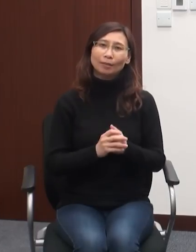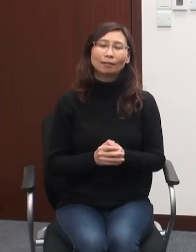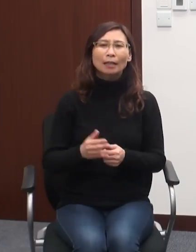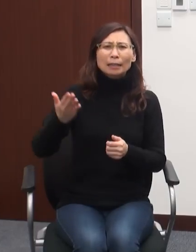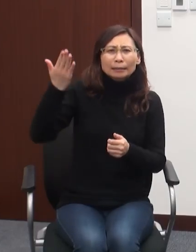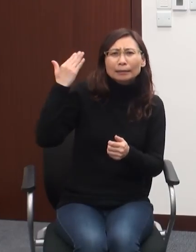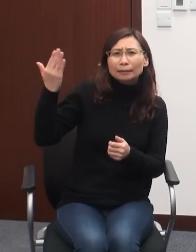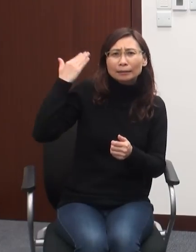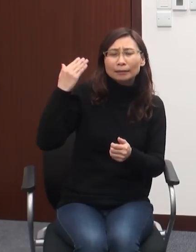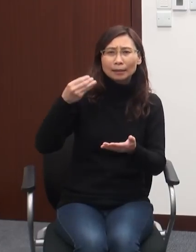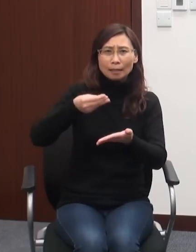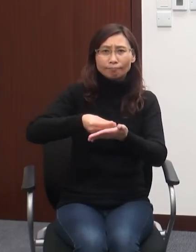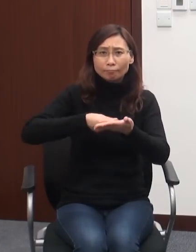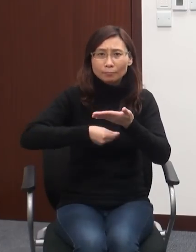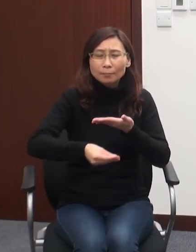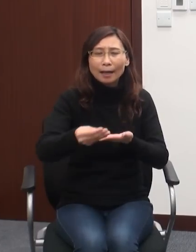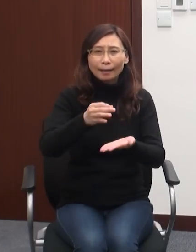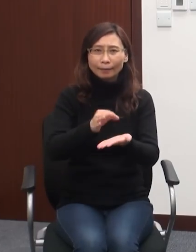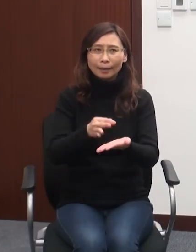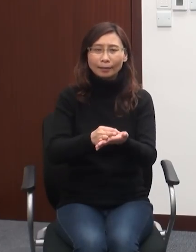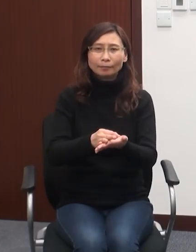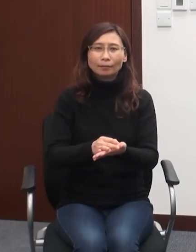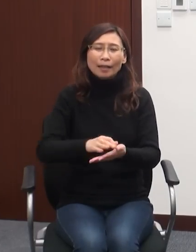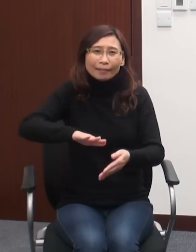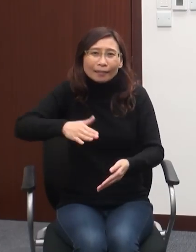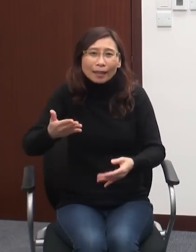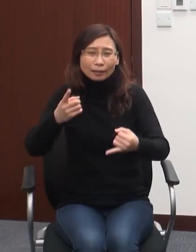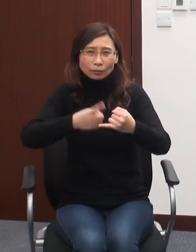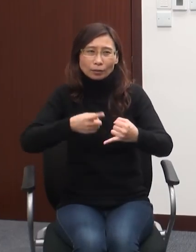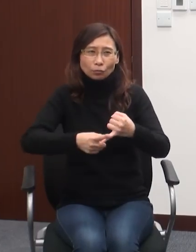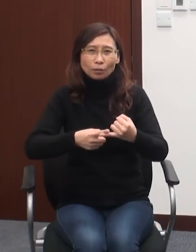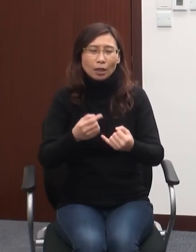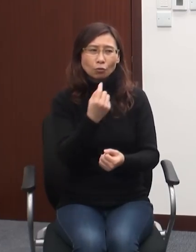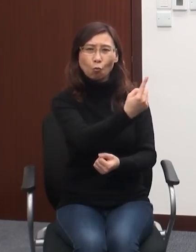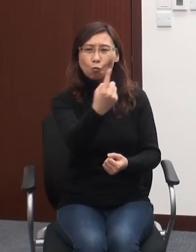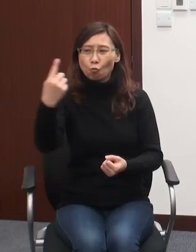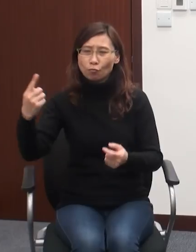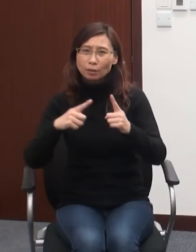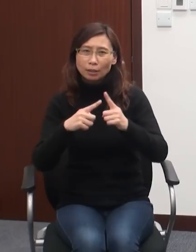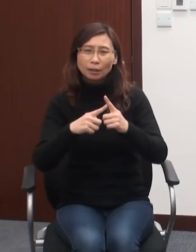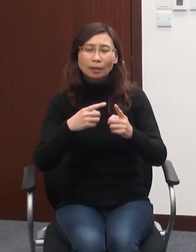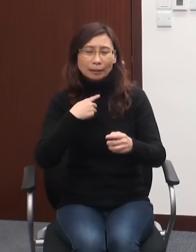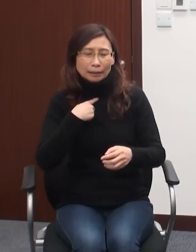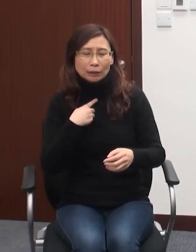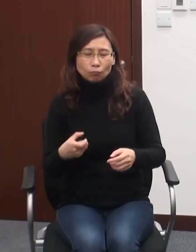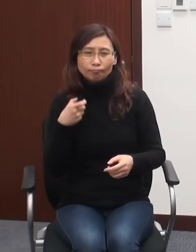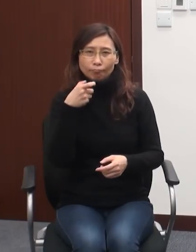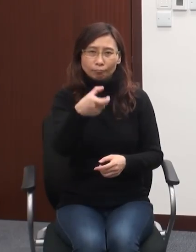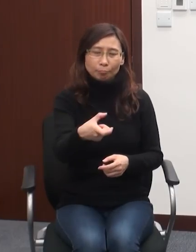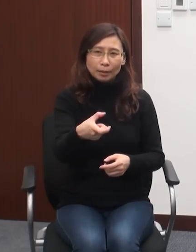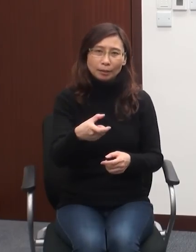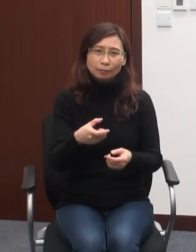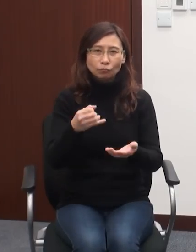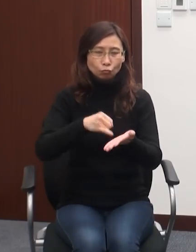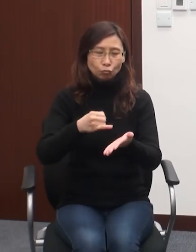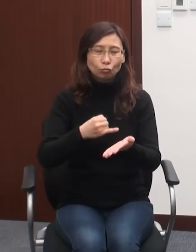地咧，個結果就係咩咧？就係變咗每個人都交間接税，因為雖然間賣地嘅收入